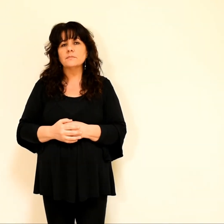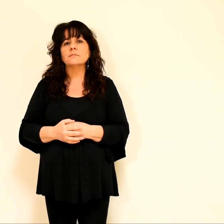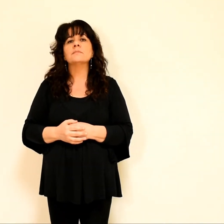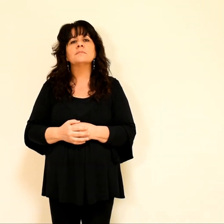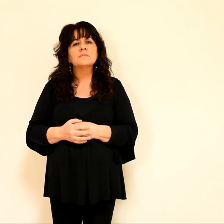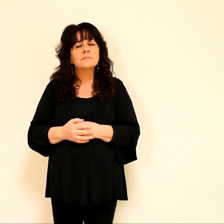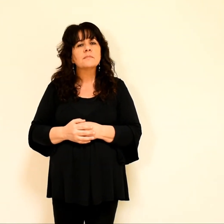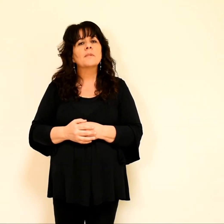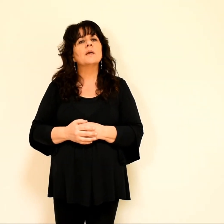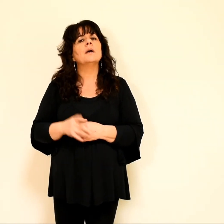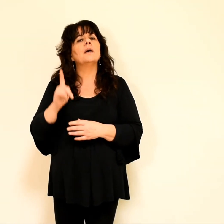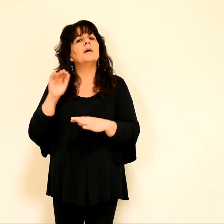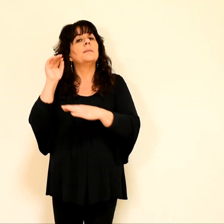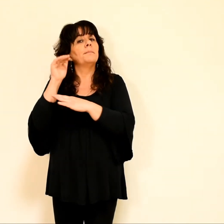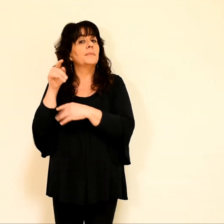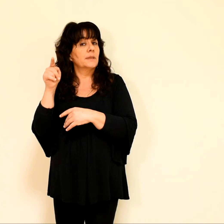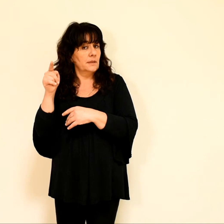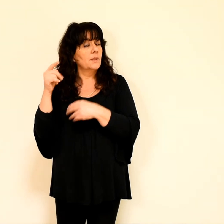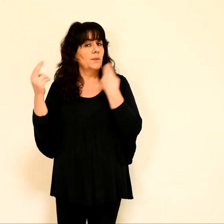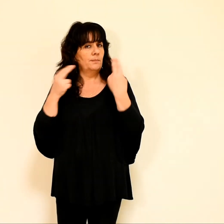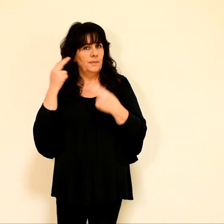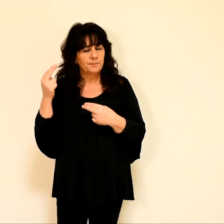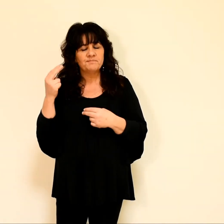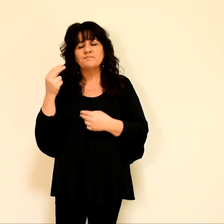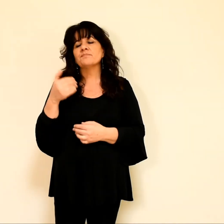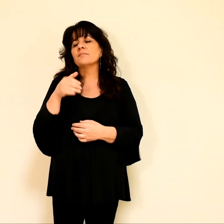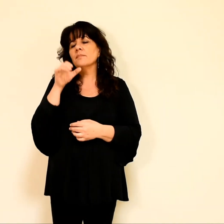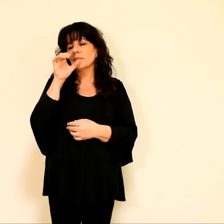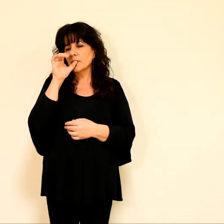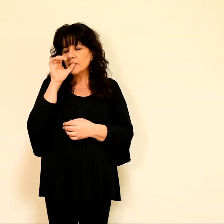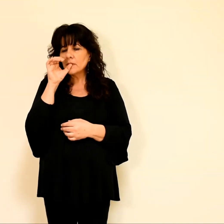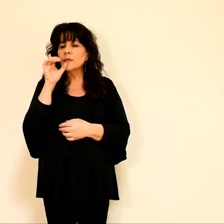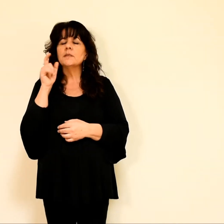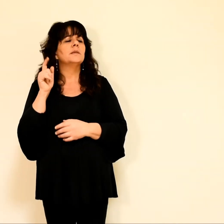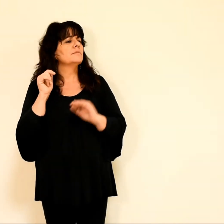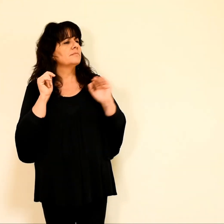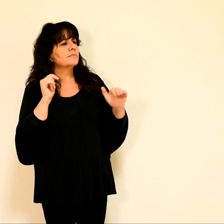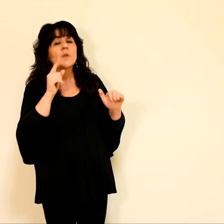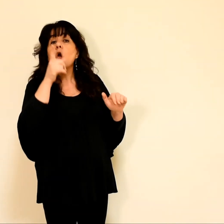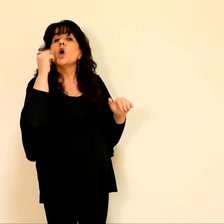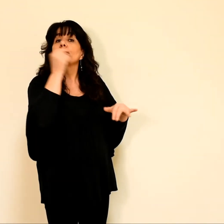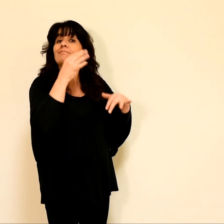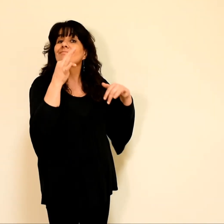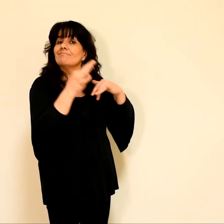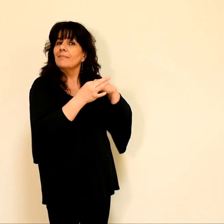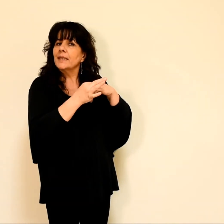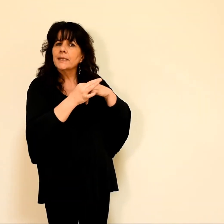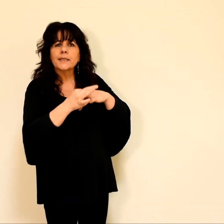Alors, le maître du repas appelle le marié et lui dit :